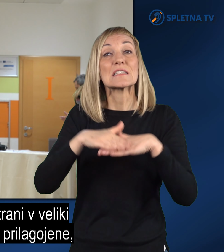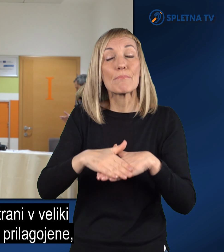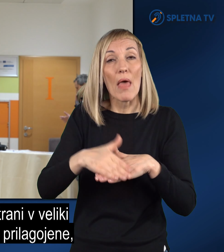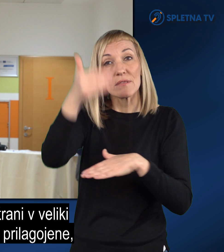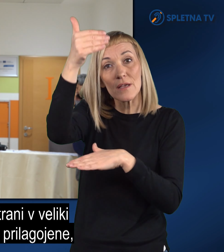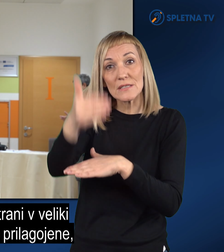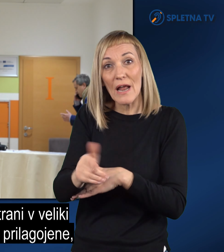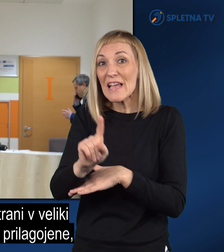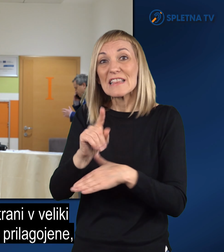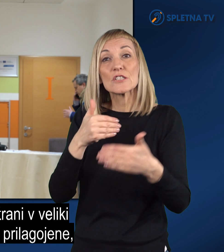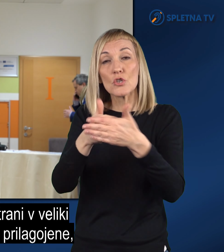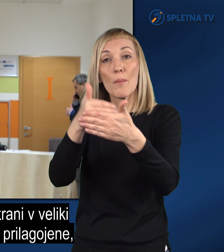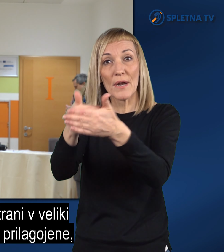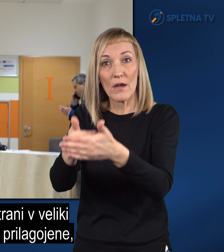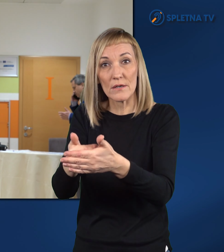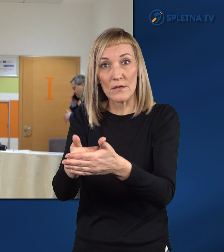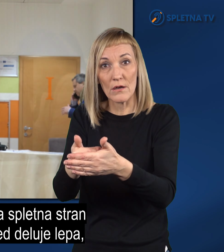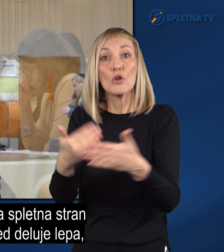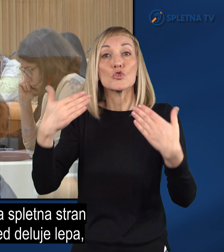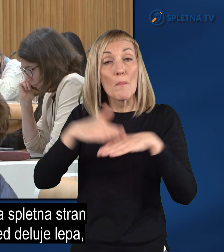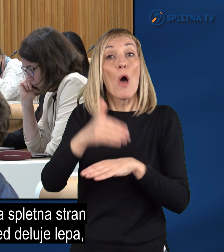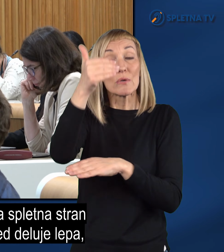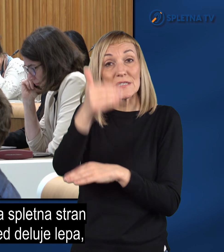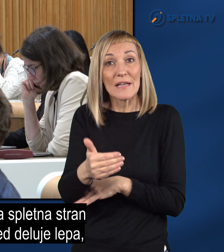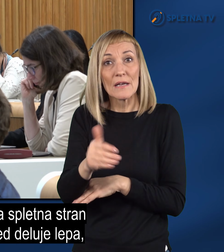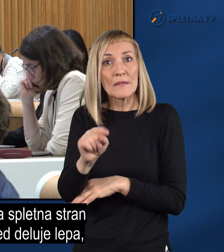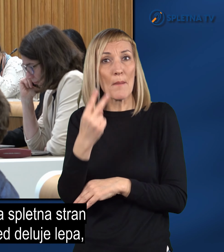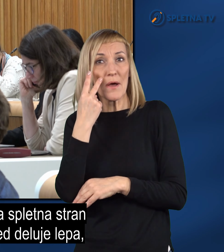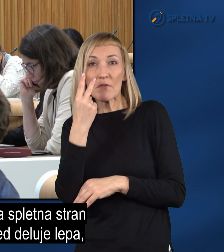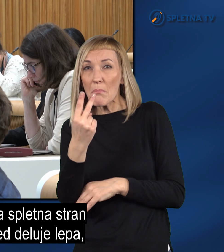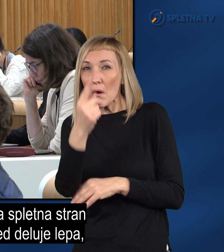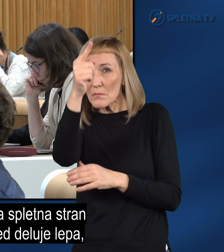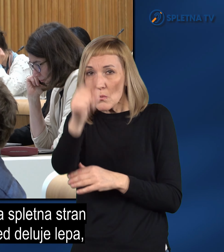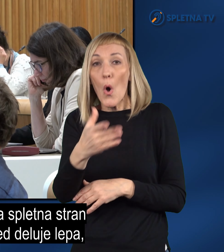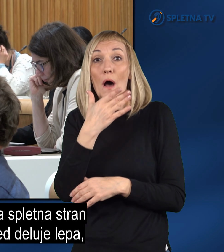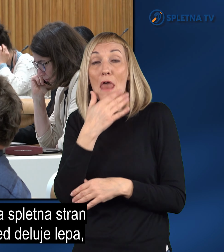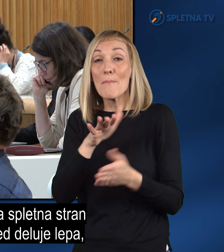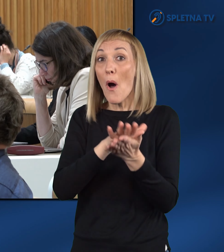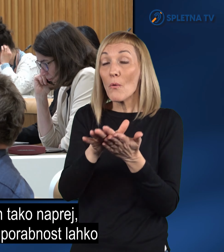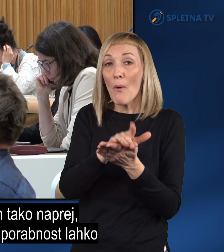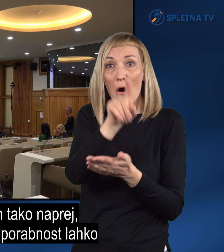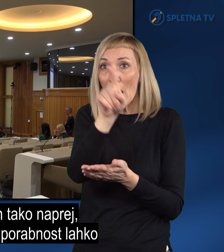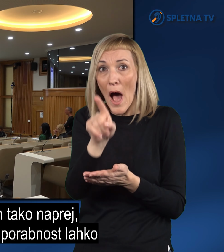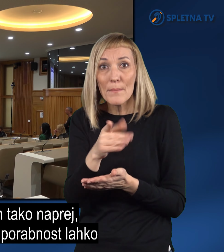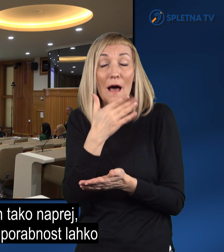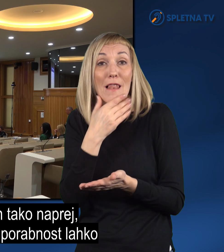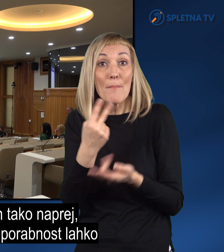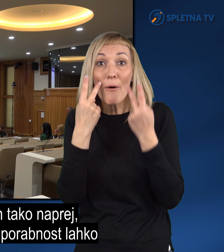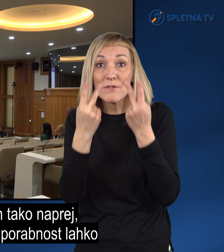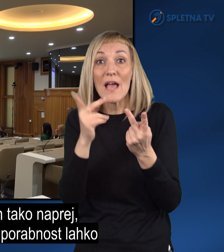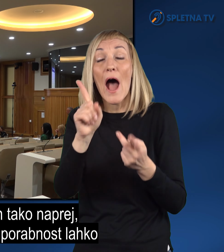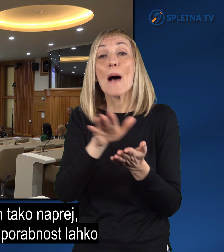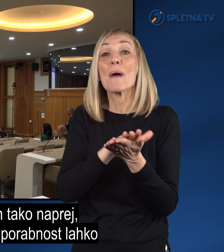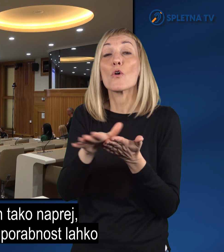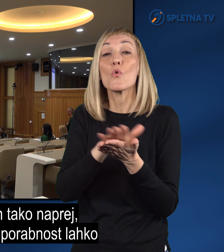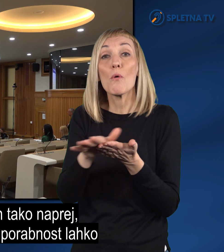Spletne strani v veliki večini niso prilagojene, kljub temu, da spletna stran na prvi pogled deluje lepa, uporabna in tako naprej,